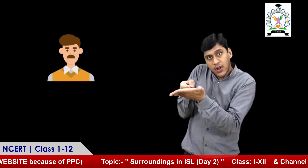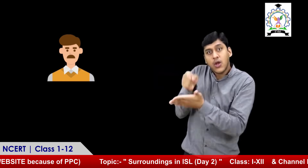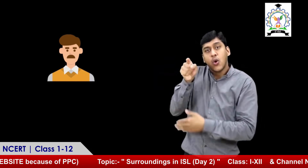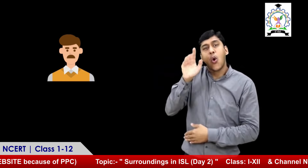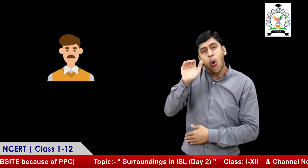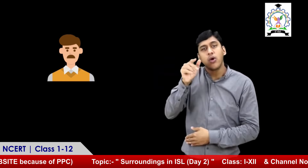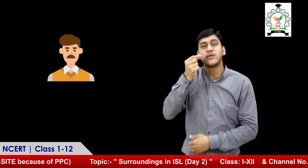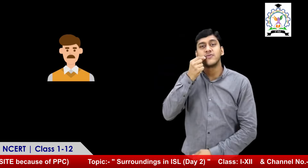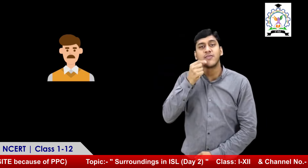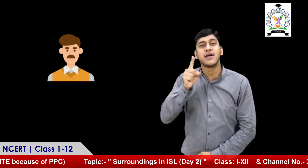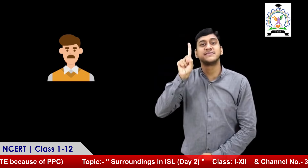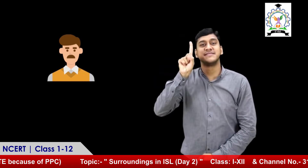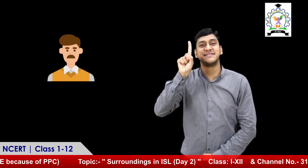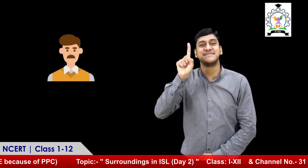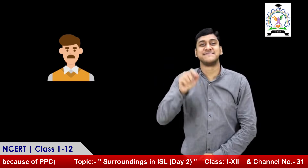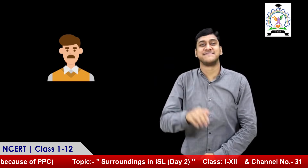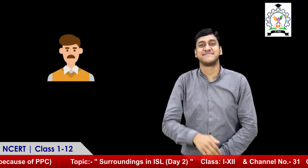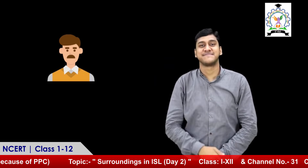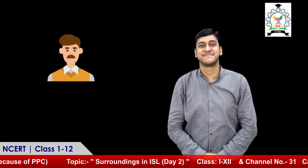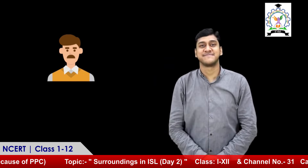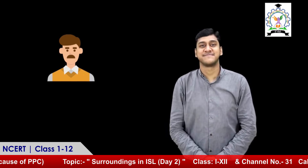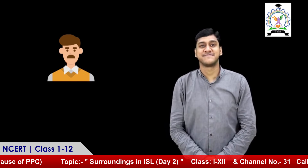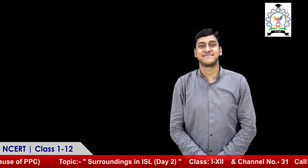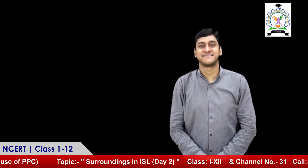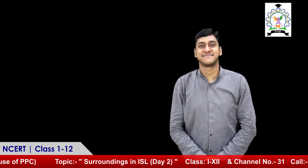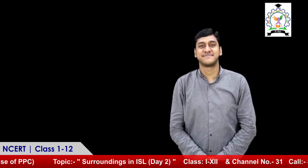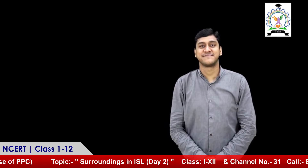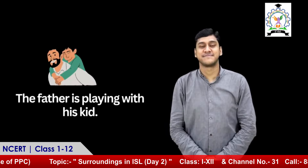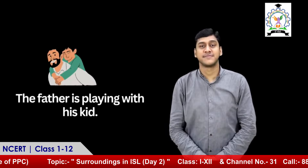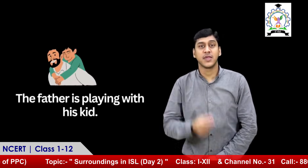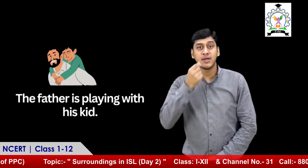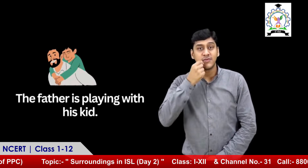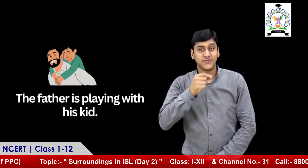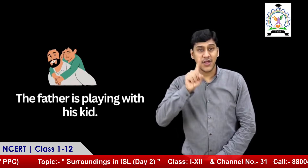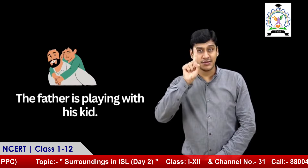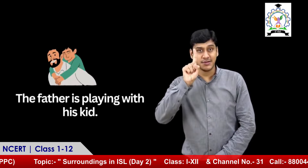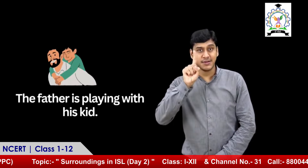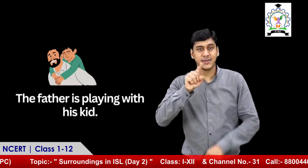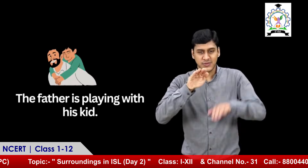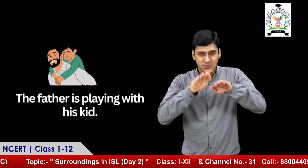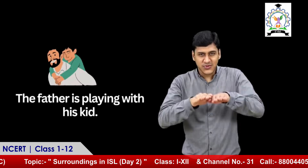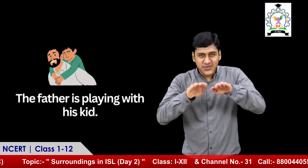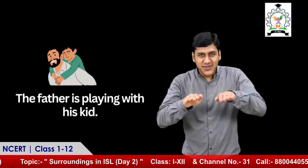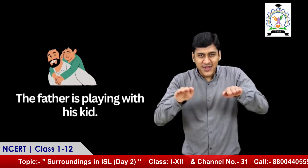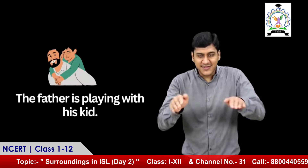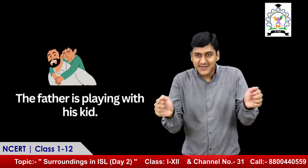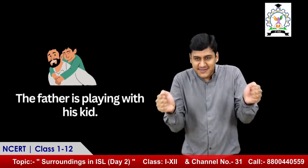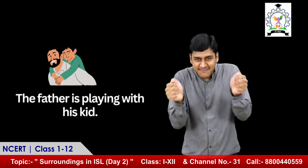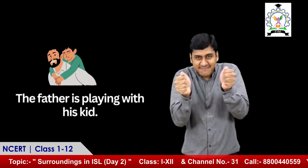और वे हमसे बड़े होते हैं। हम उन्हें सम्मान देने के लिए इस प्रकार संकेत करते हैं। पिता अपने बच्चों के साथ